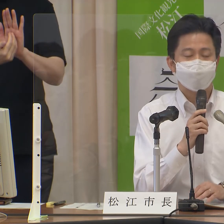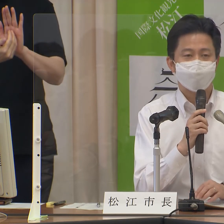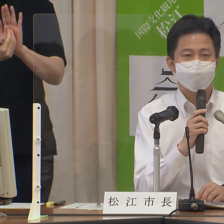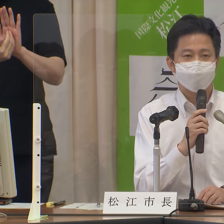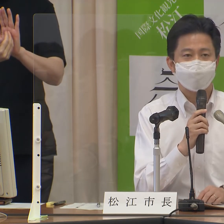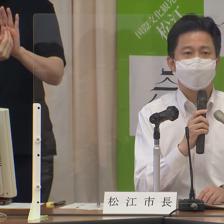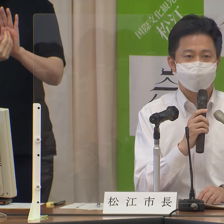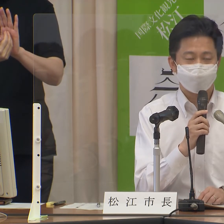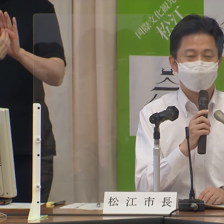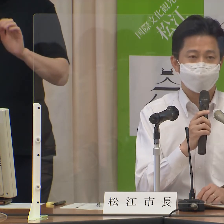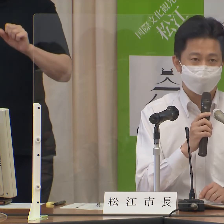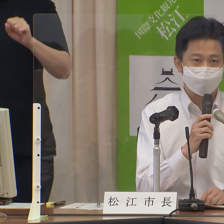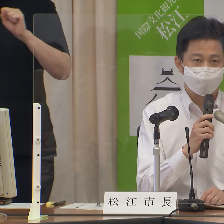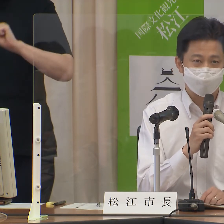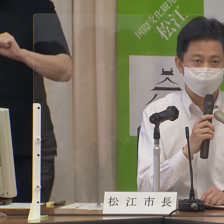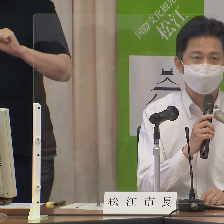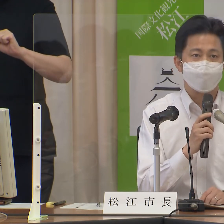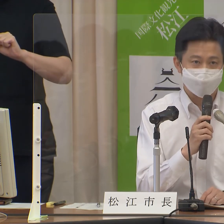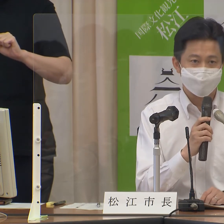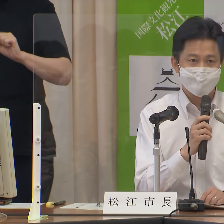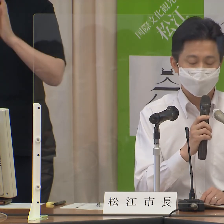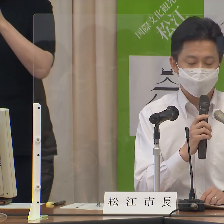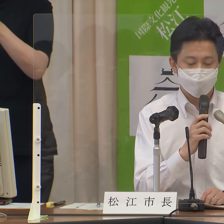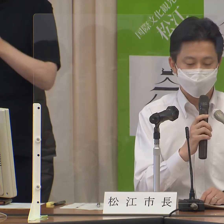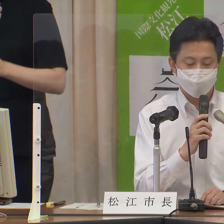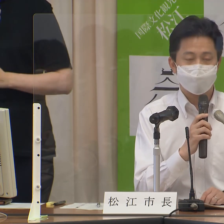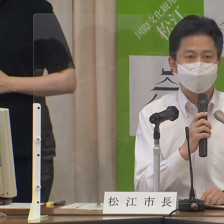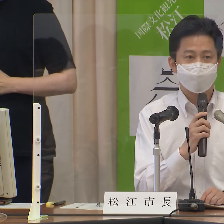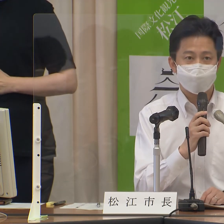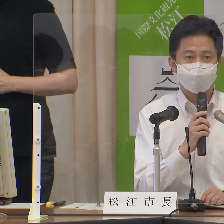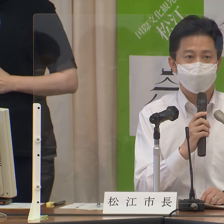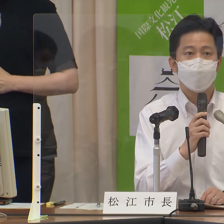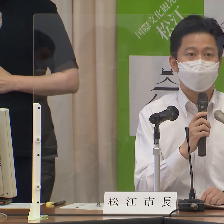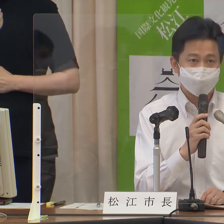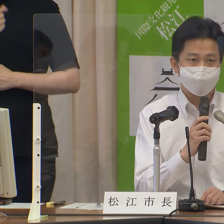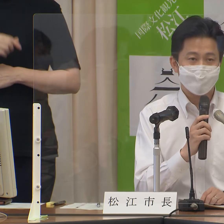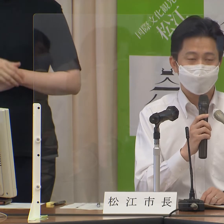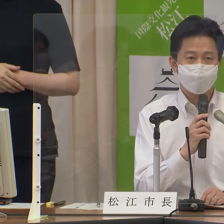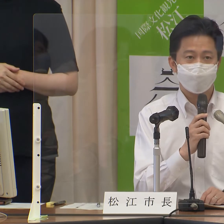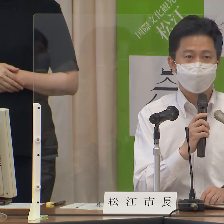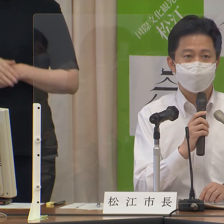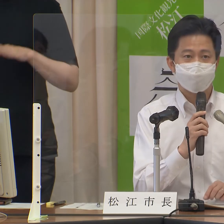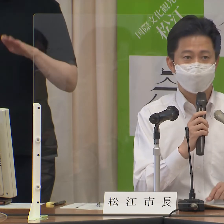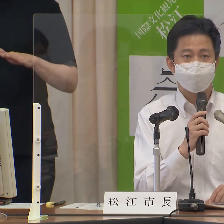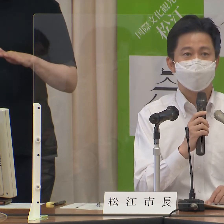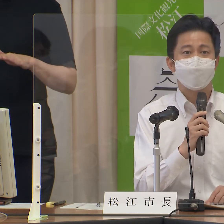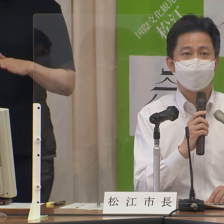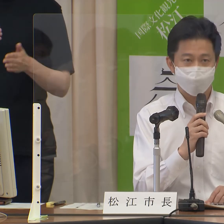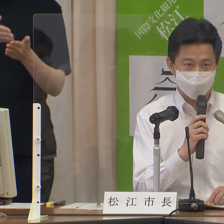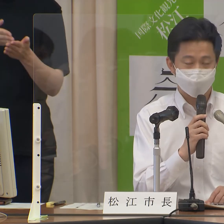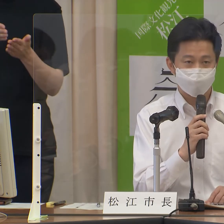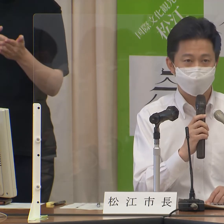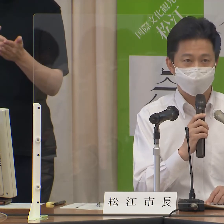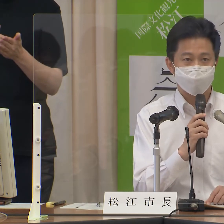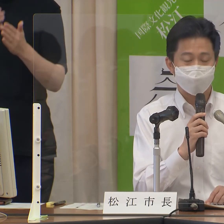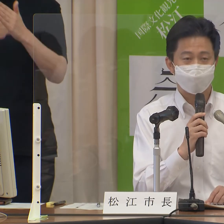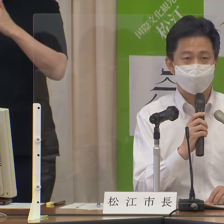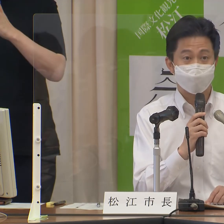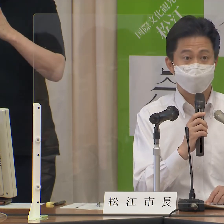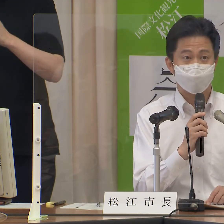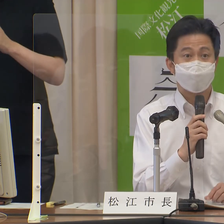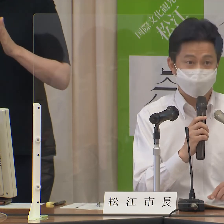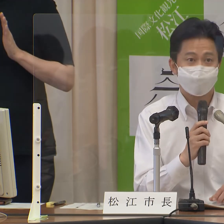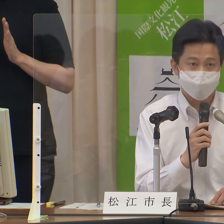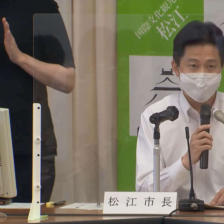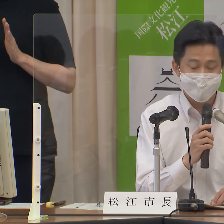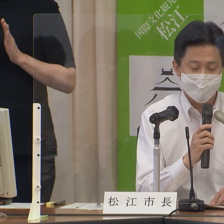主体的にしていただく必要があるというふうに思っています。ただ今の段階で私の方から不要不急の外出を控えるようにということは言